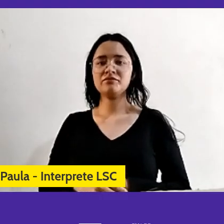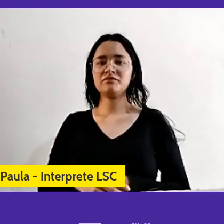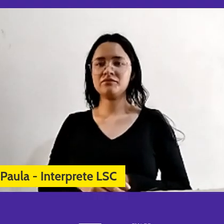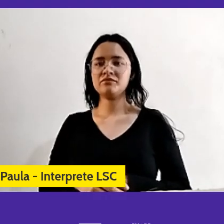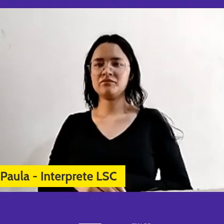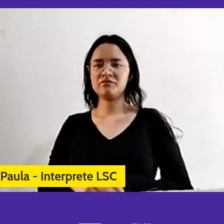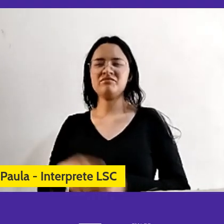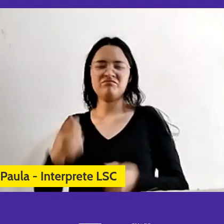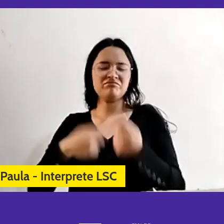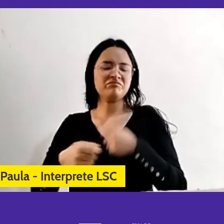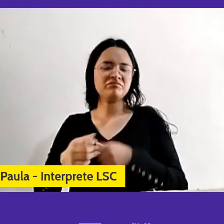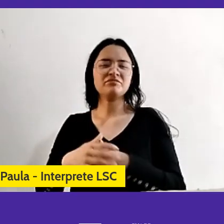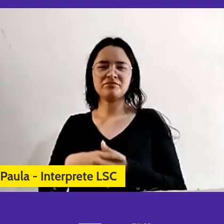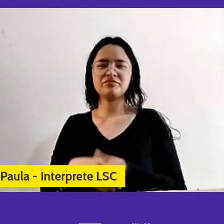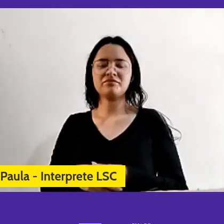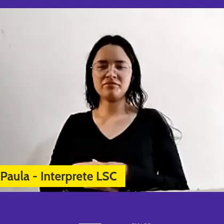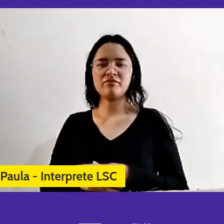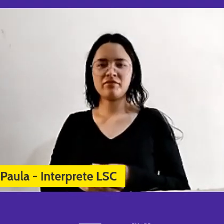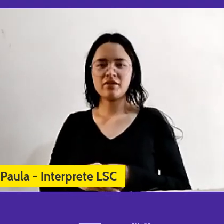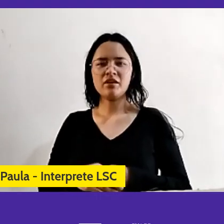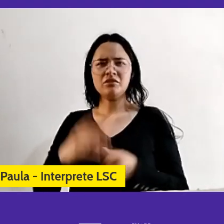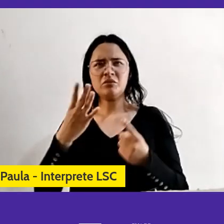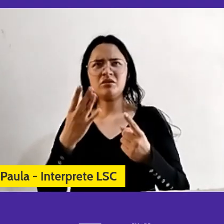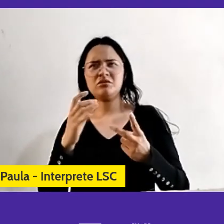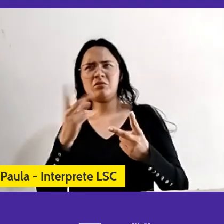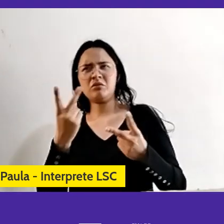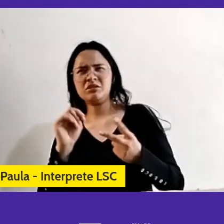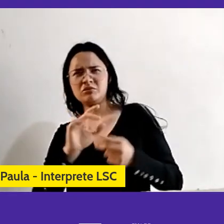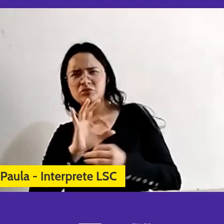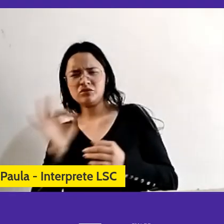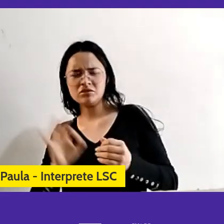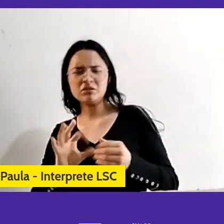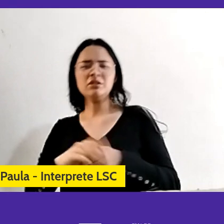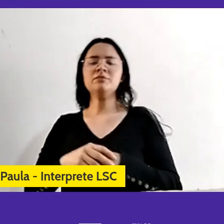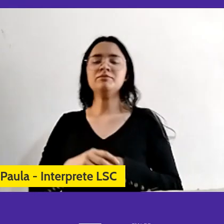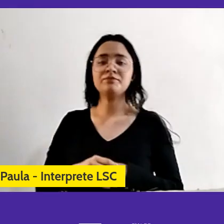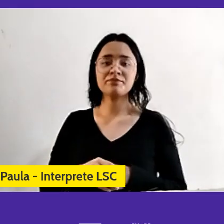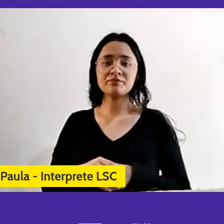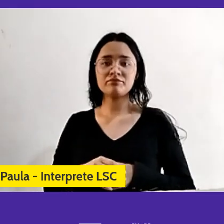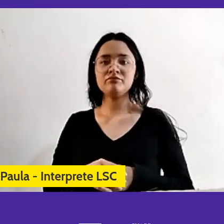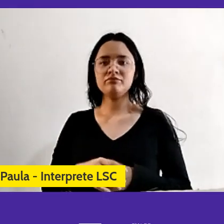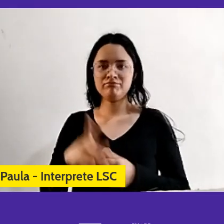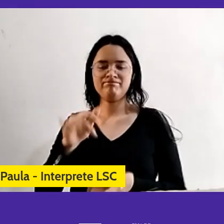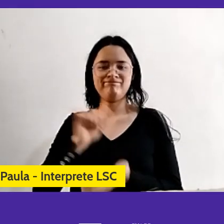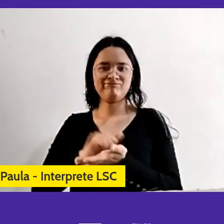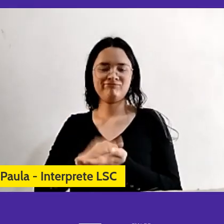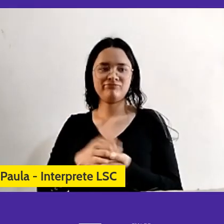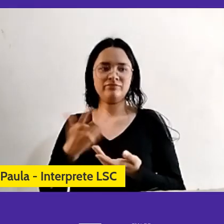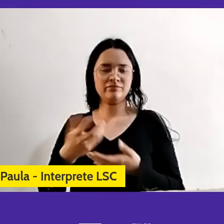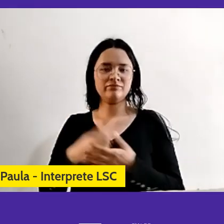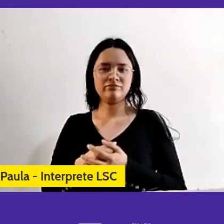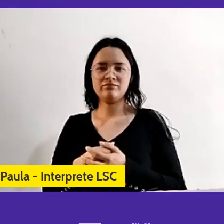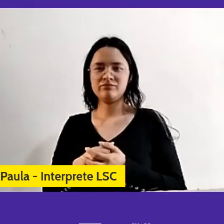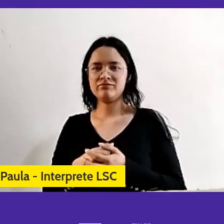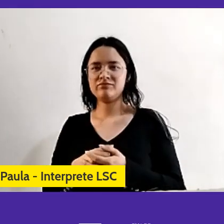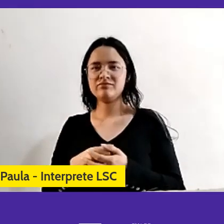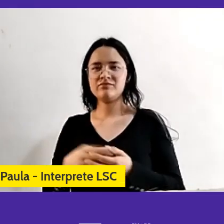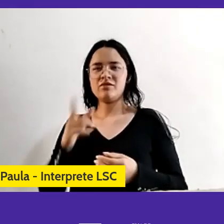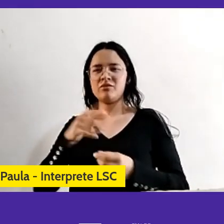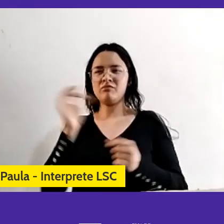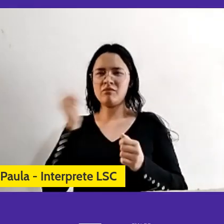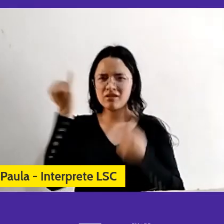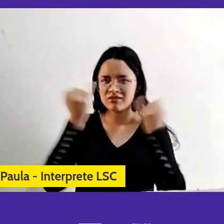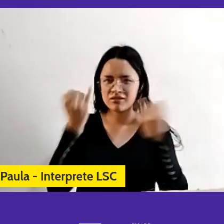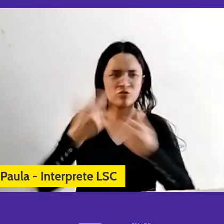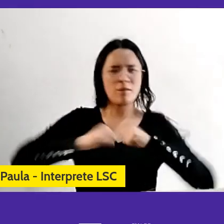Colombia no está superando el 3 o el 4%. Entonces hay que ser muy, muy vivo, muy activo, tener